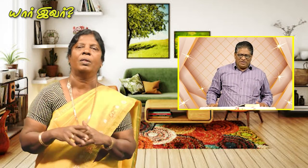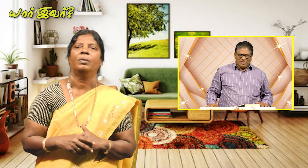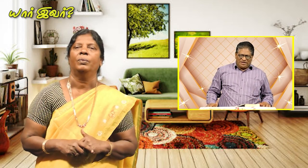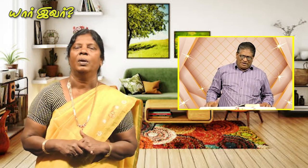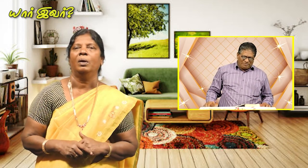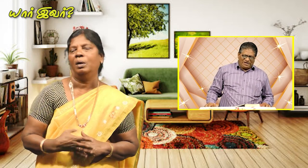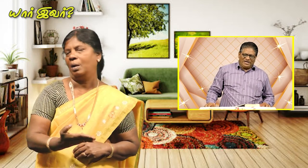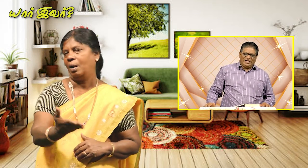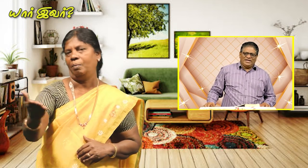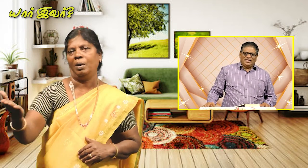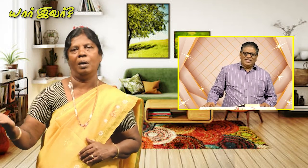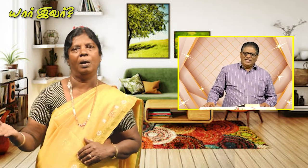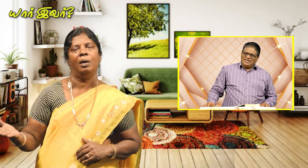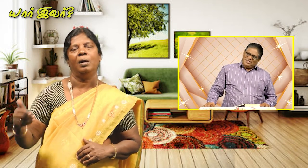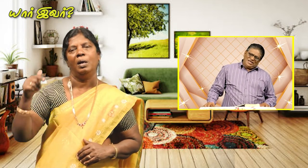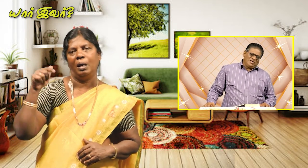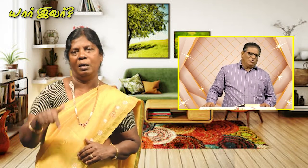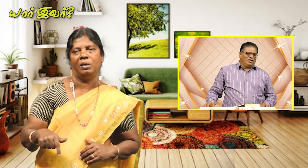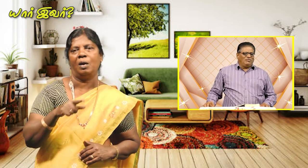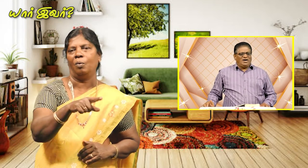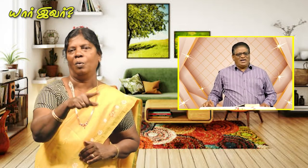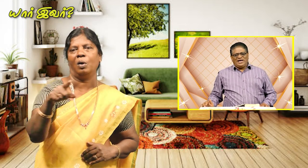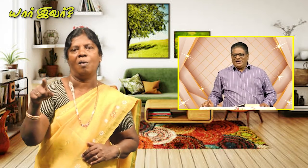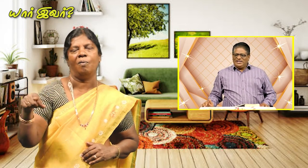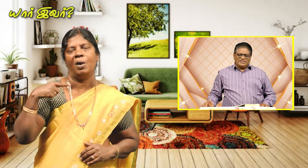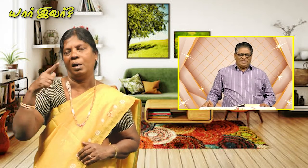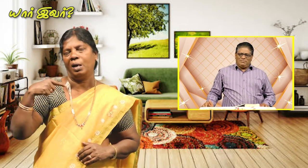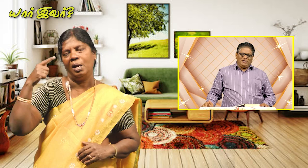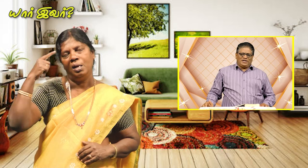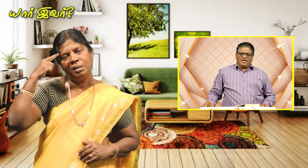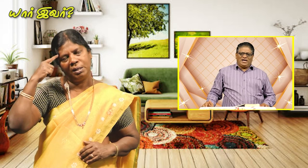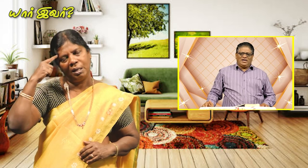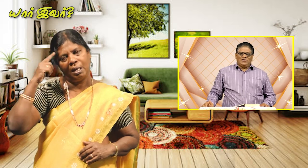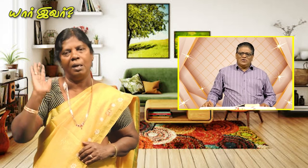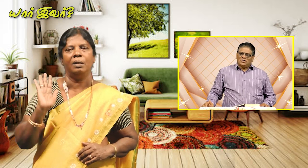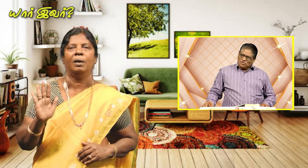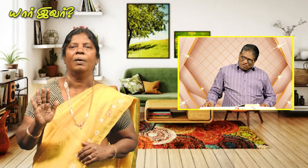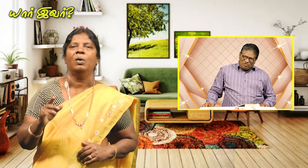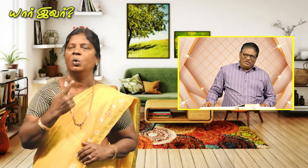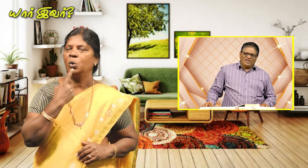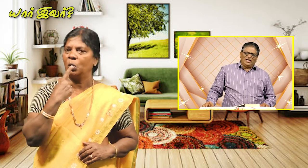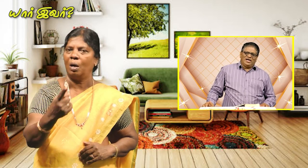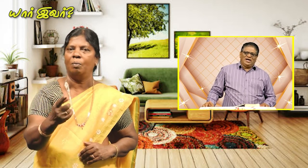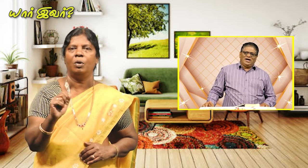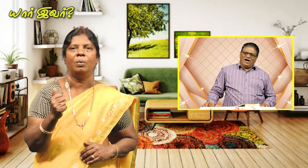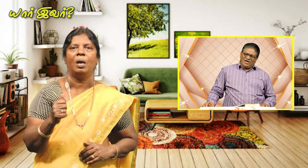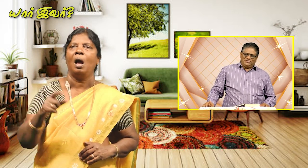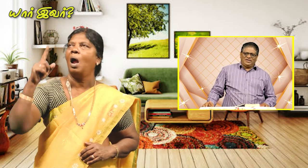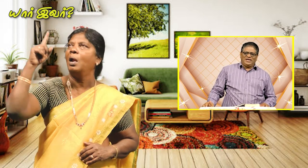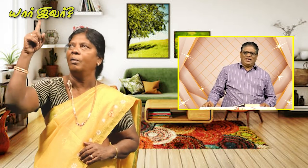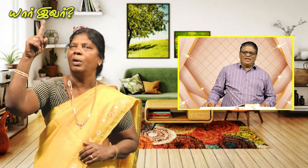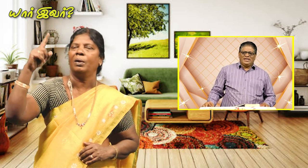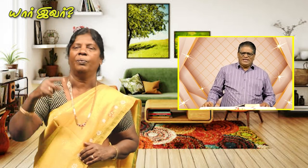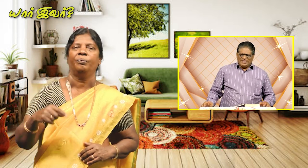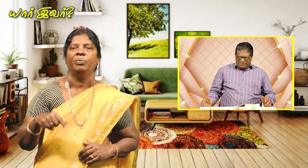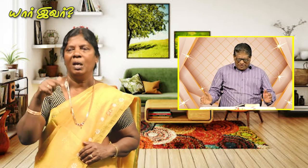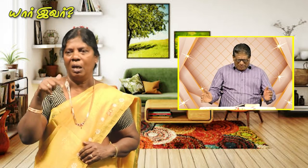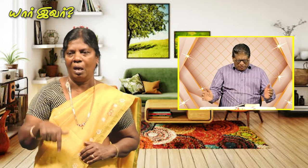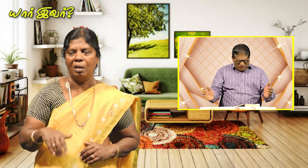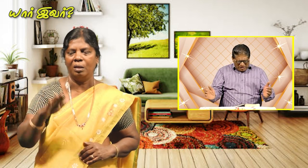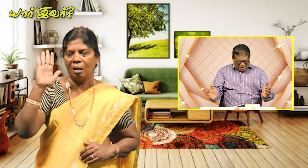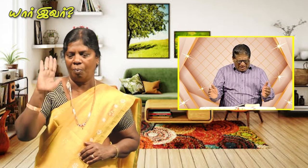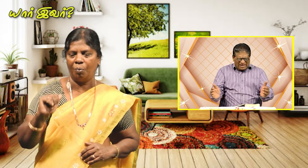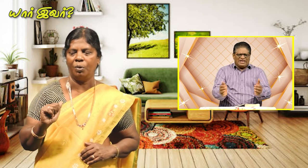ஆசீர்வாதம். நண்பர்களே, இன்றைக்கு உங்கள் வாழ்க்கையை நீங்கள் சிந்திப்பீர்களா, சொல்வீர்களா, ஆண்டவரே